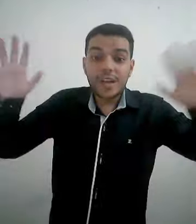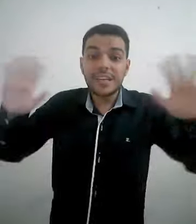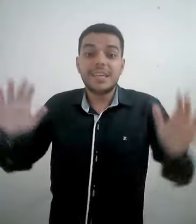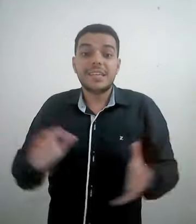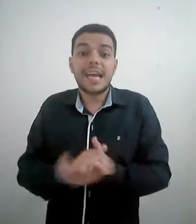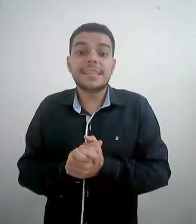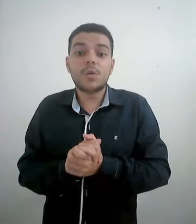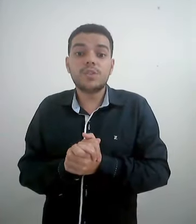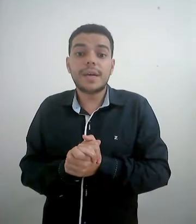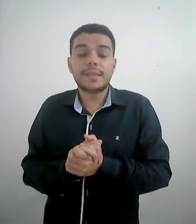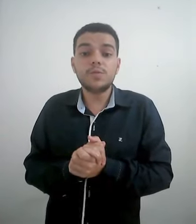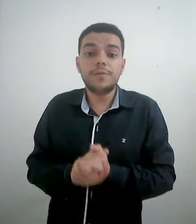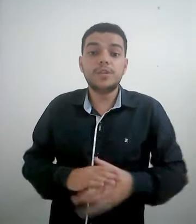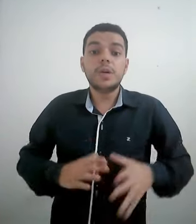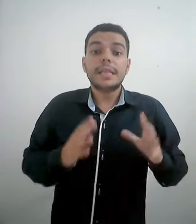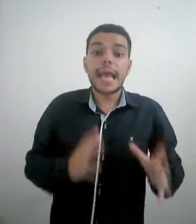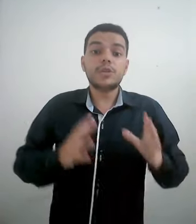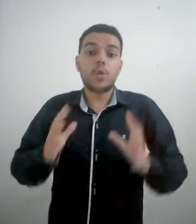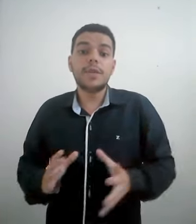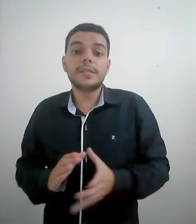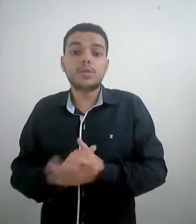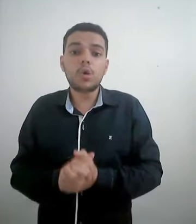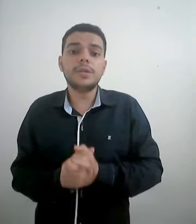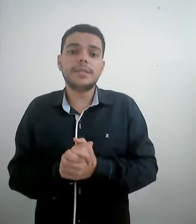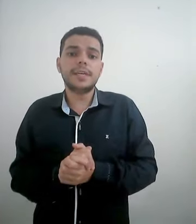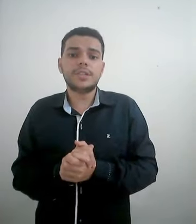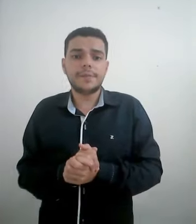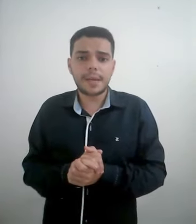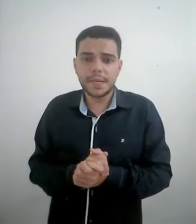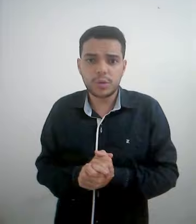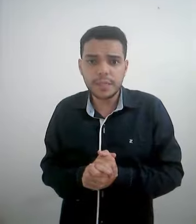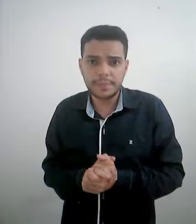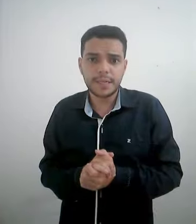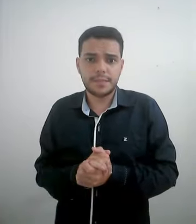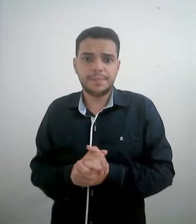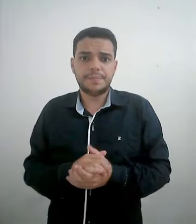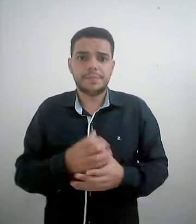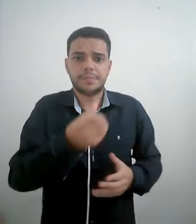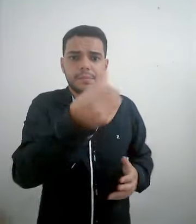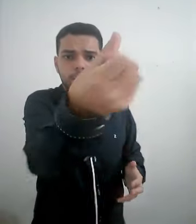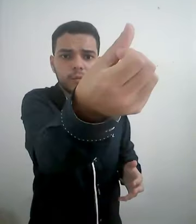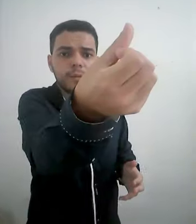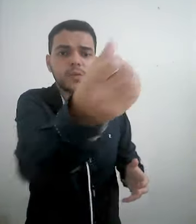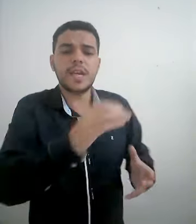Oi, essa é a continuação do vídeo 10 coisas que todo iniciante deve saber sobre Libras. Número